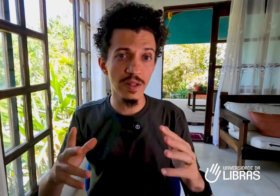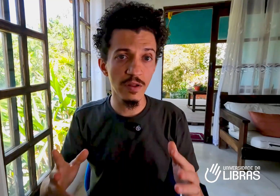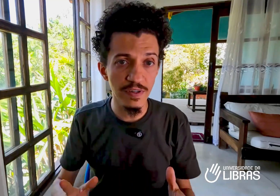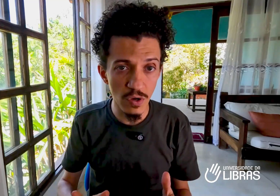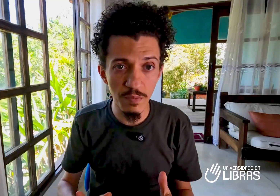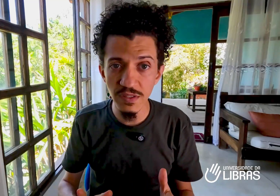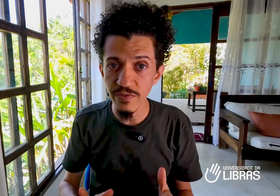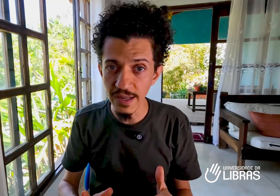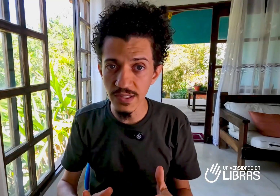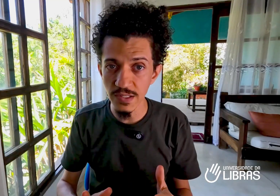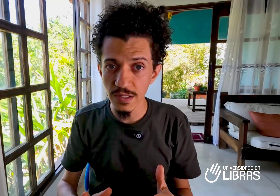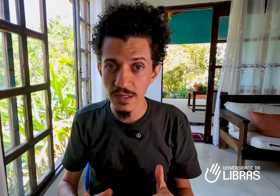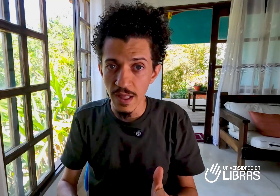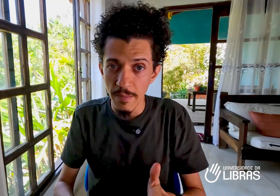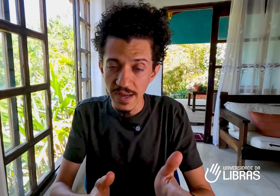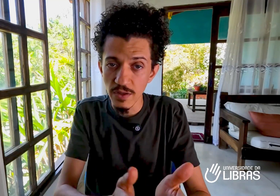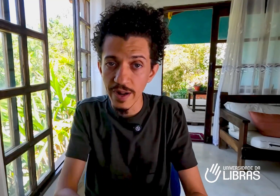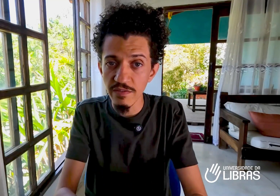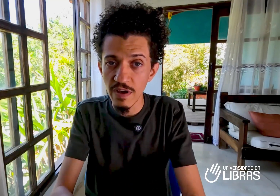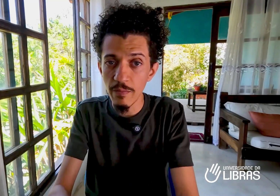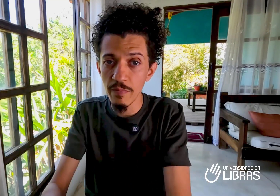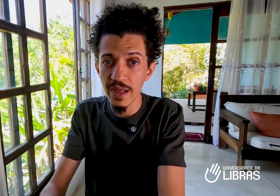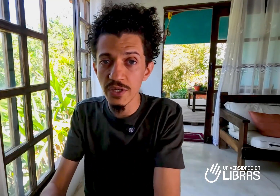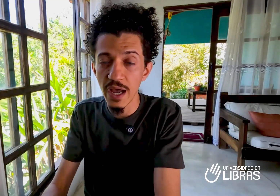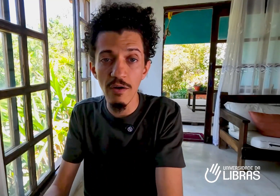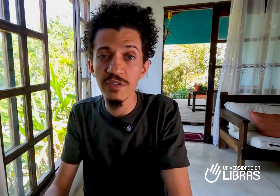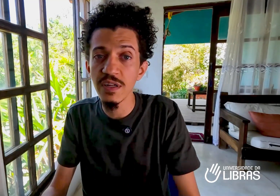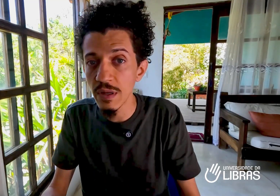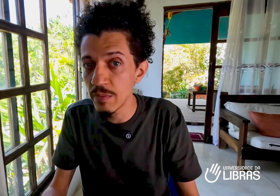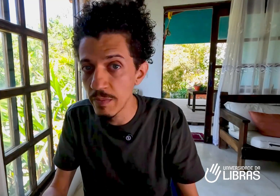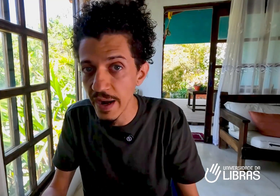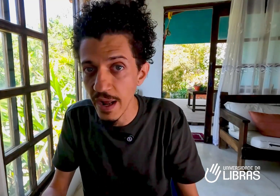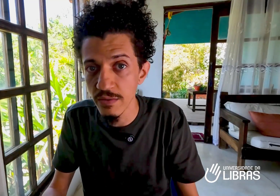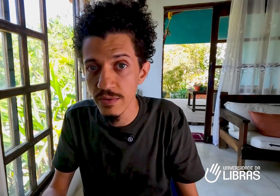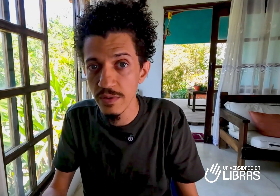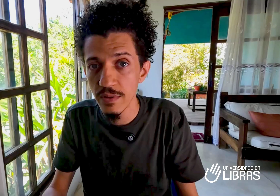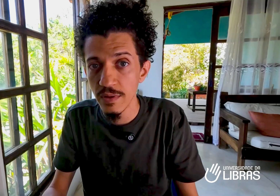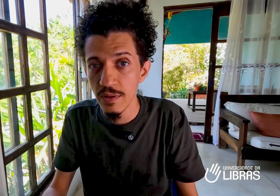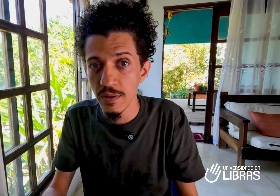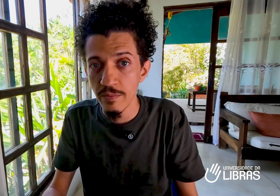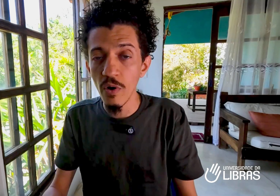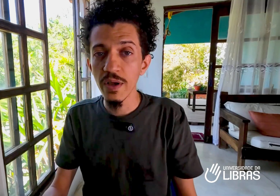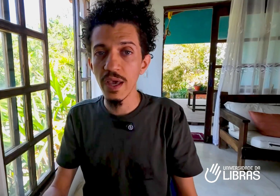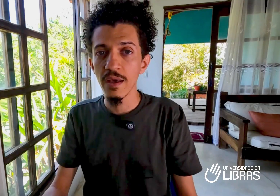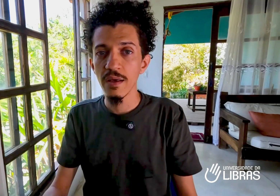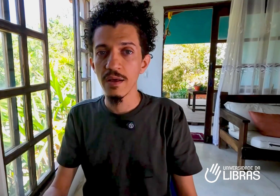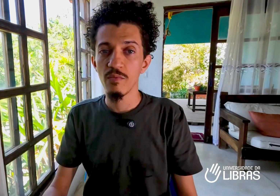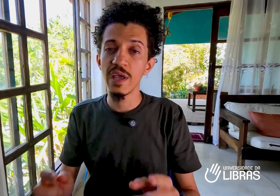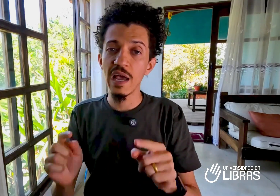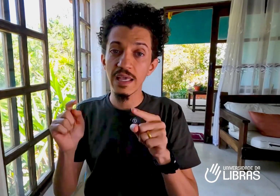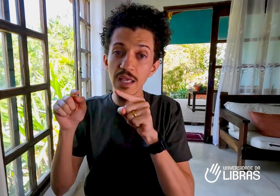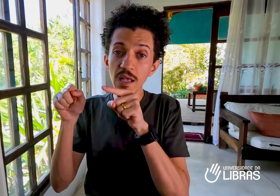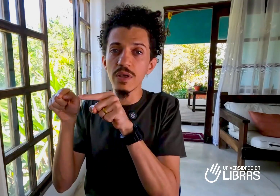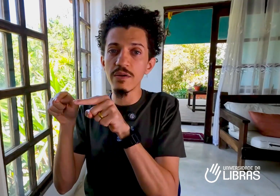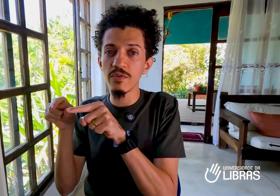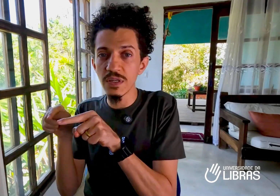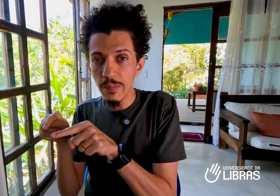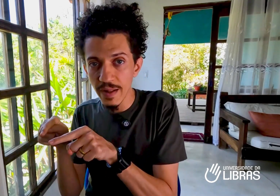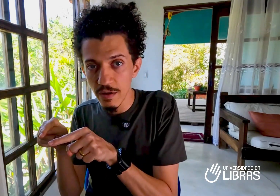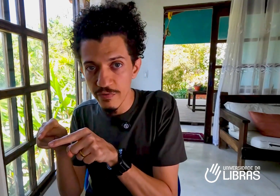fazer algumas frases, mas na hora que você vai para o ambiente real, você não está preparado. Por quê? Porque aquilo que você aprendeu a